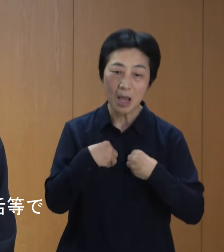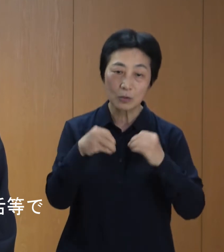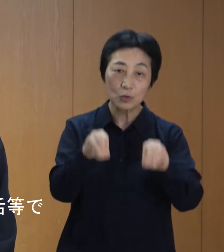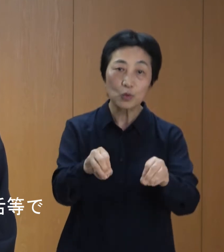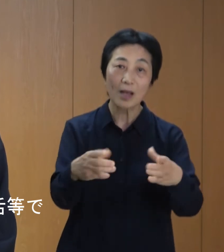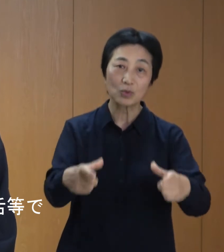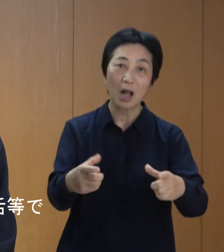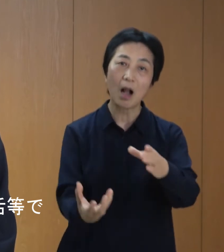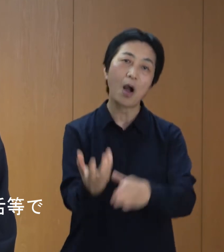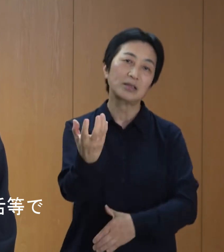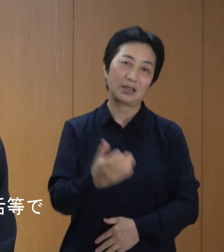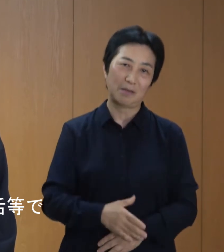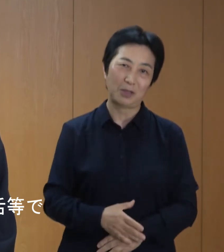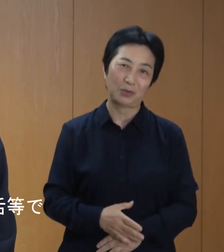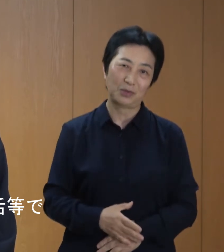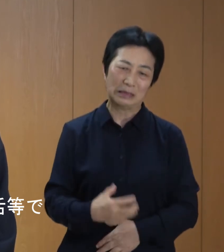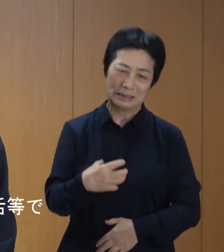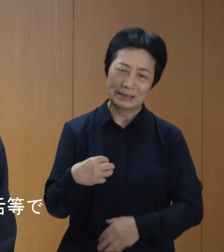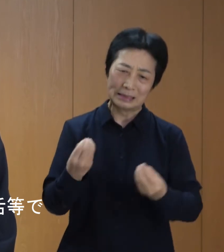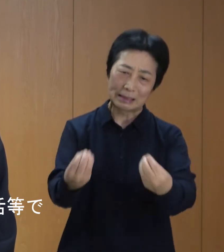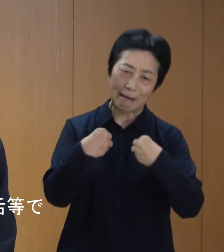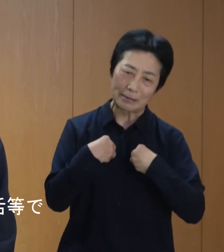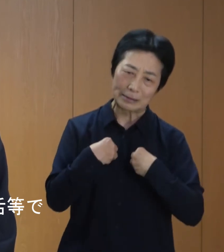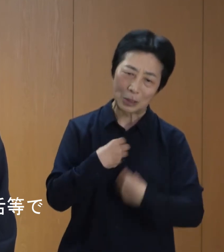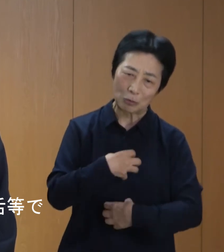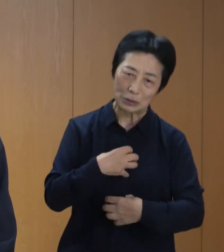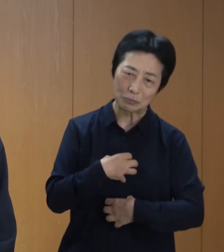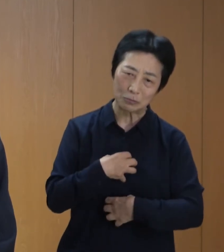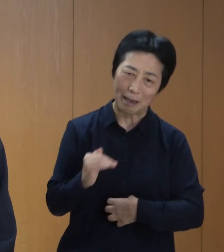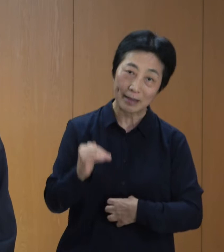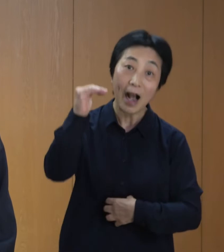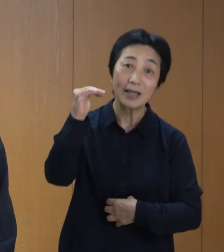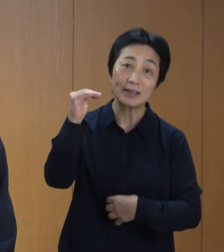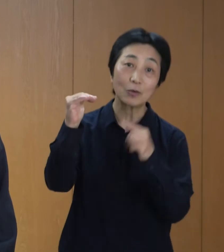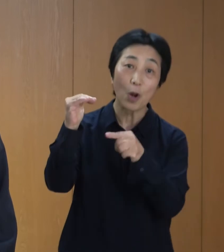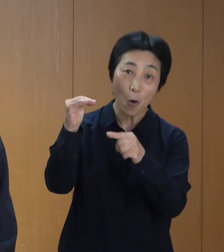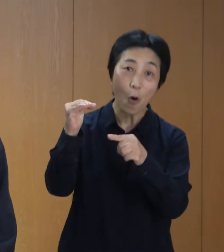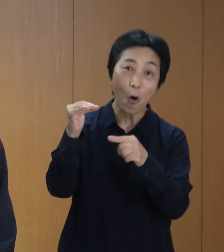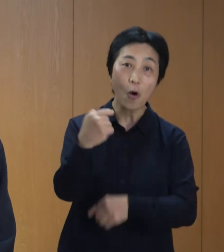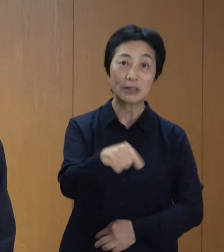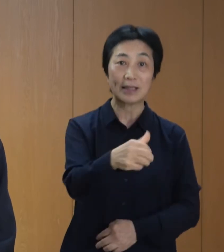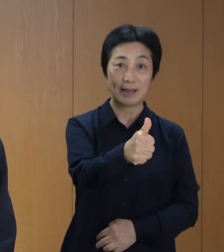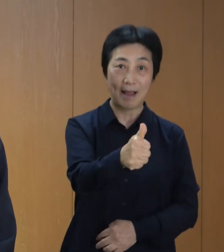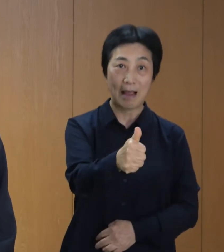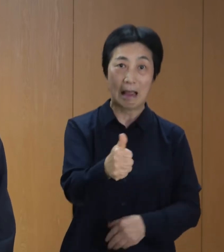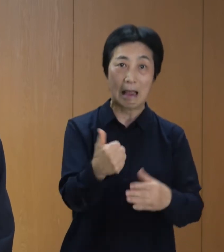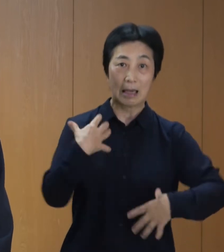では感染リスクが高まることについて、教職員や学生等へ注意を促してください